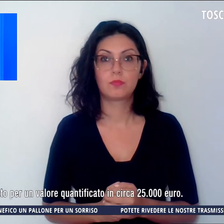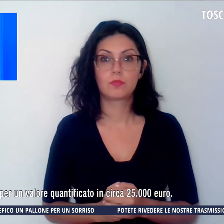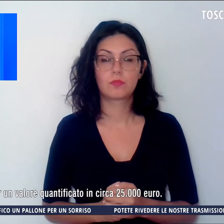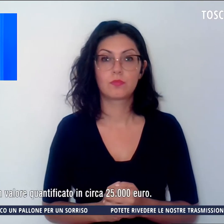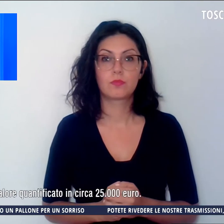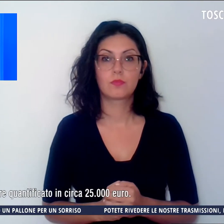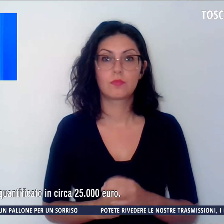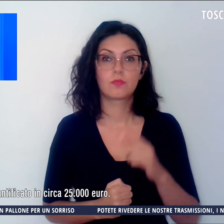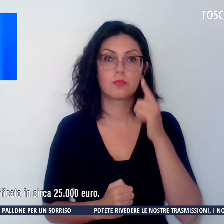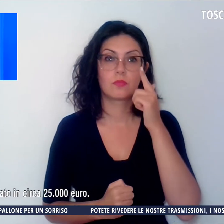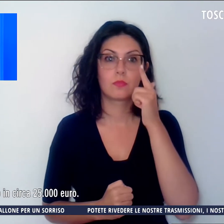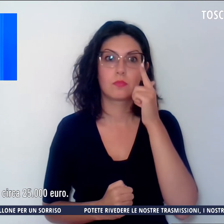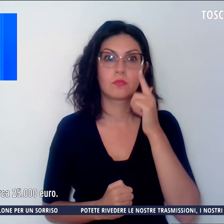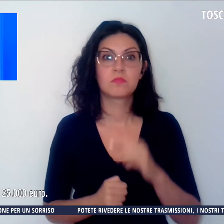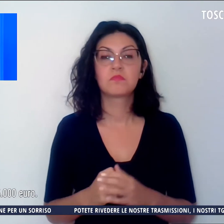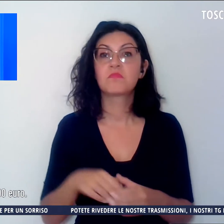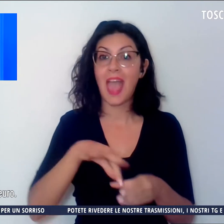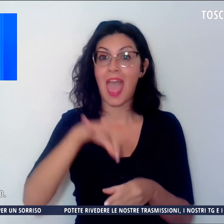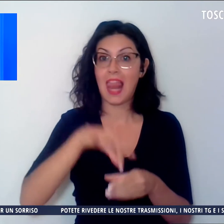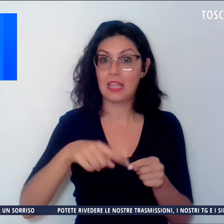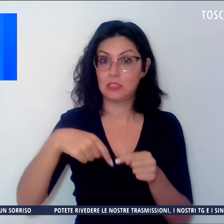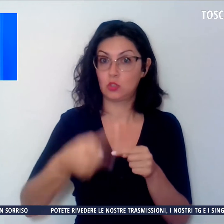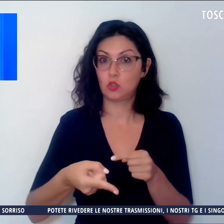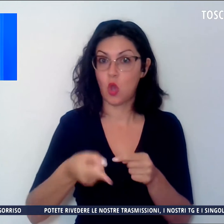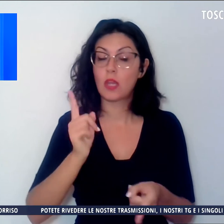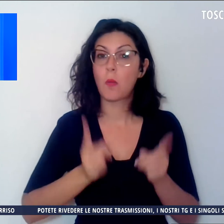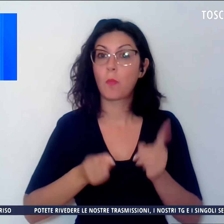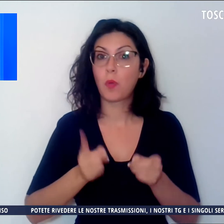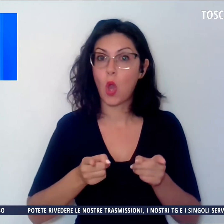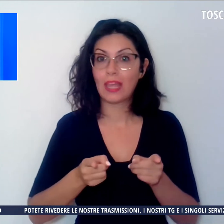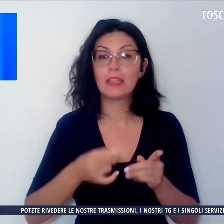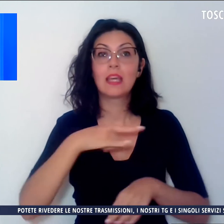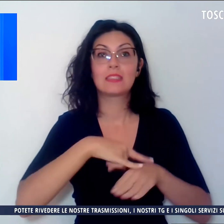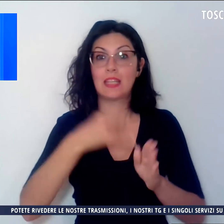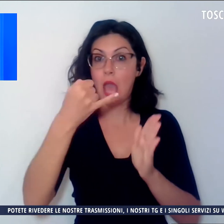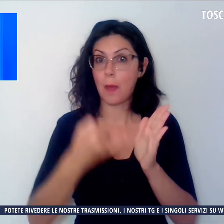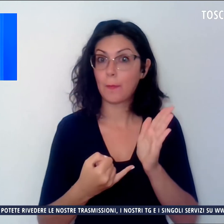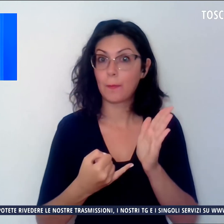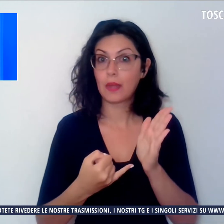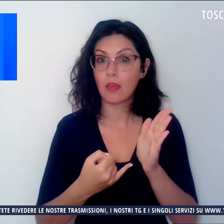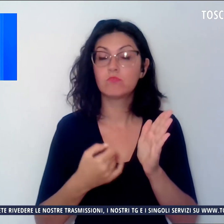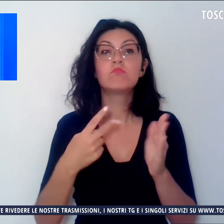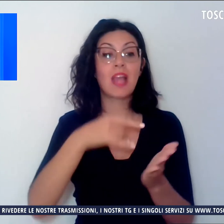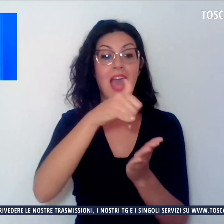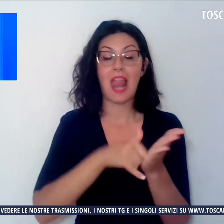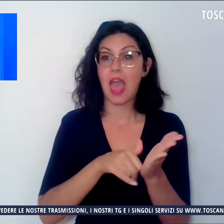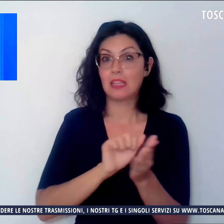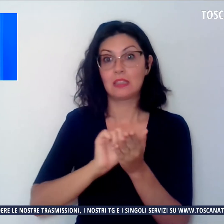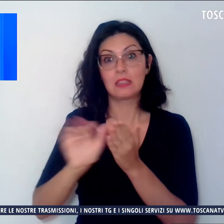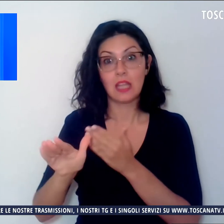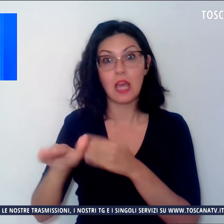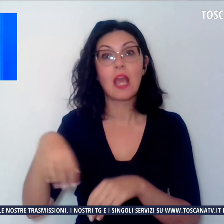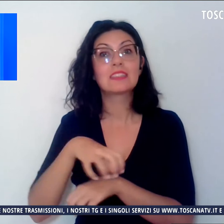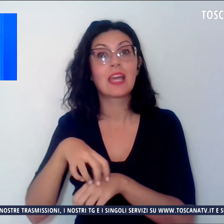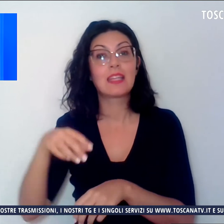E ora le prossime elezioni politiche. A fine settembre una lettera aperta al segretario del PD,